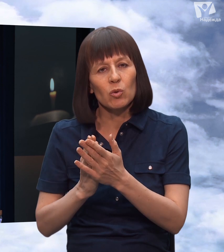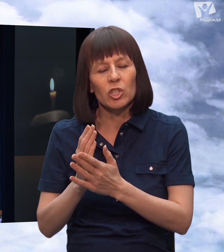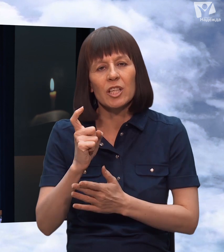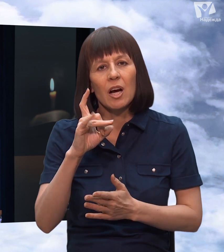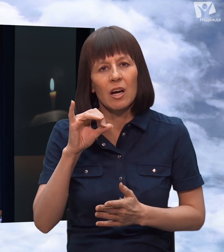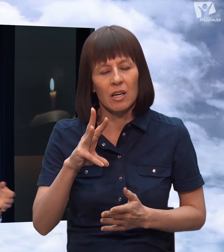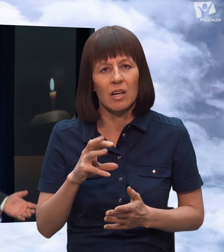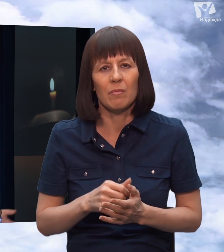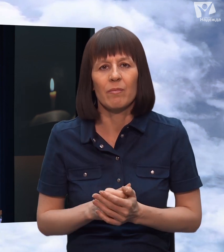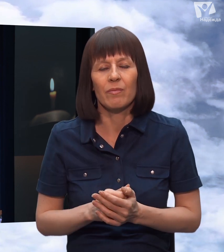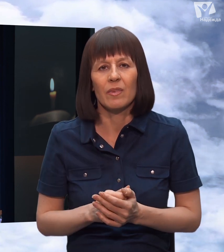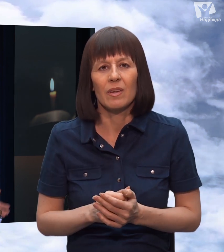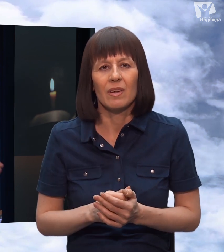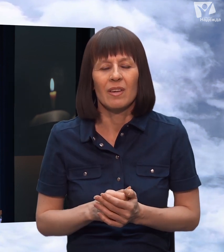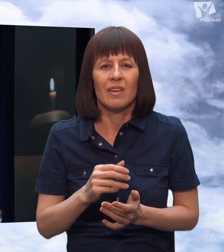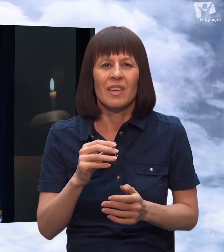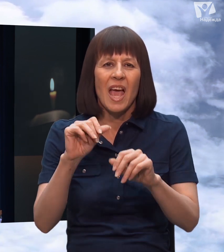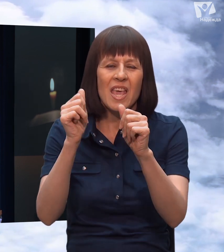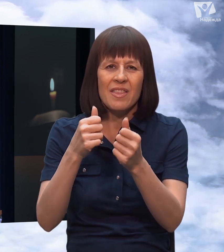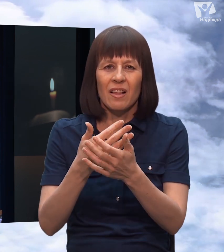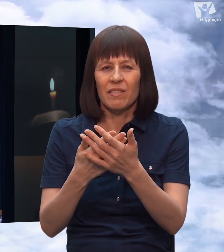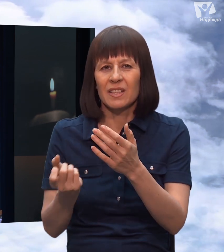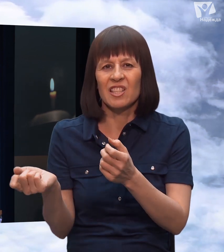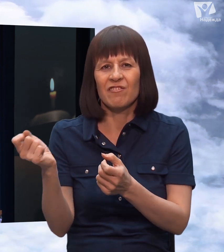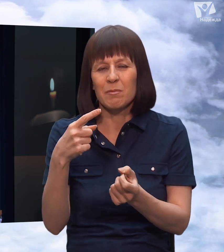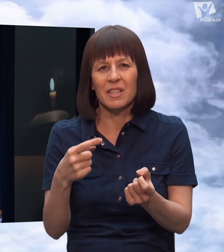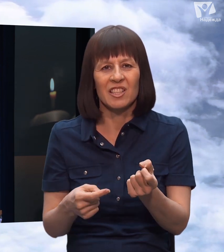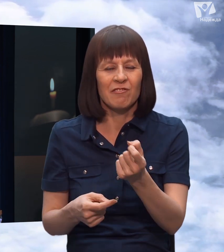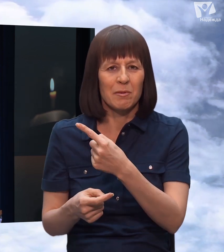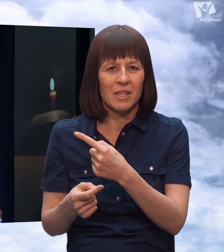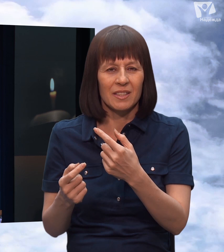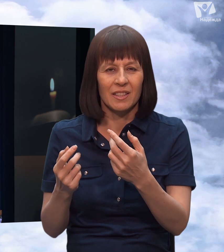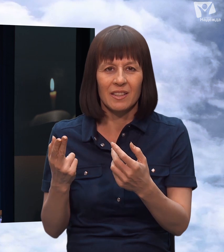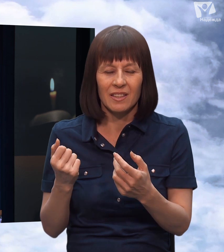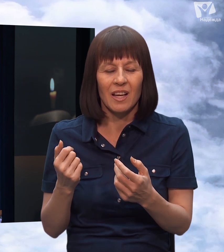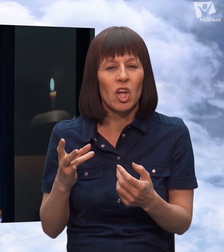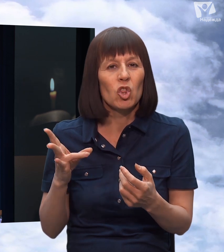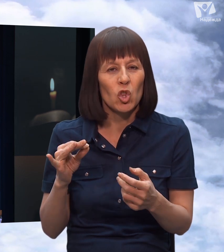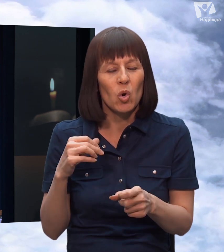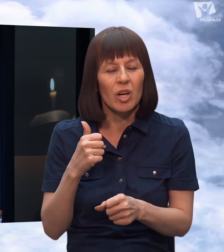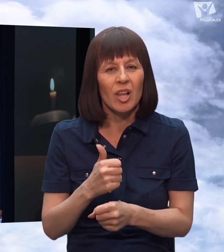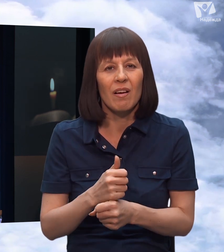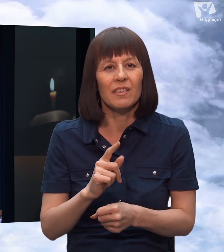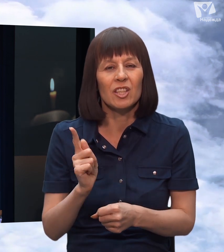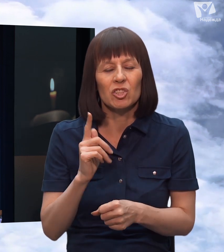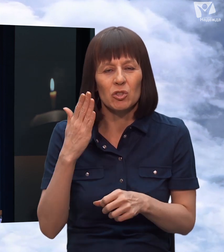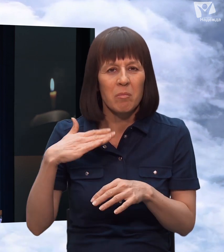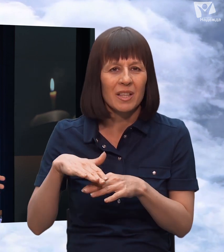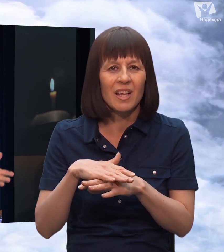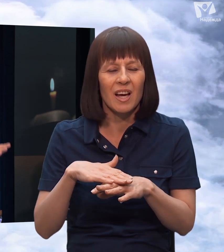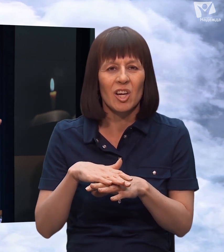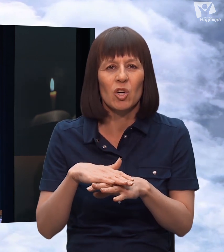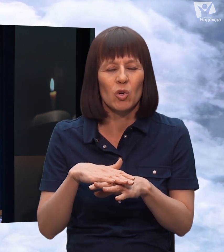одно дело выкинуть идолов это пять минут час 23 другое дело нужно вернуться к то чтобы